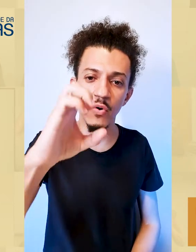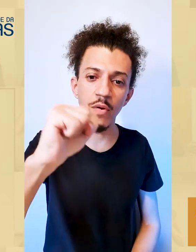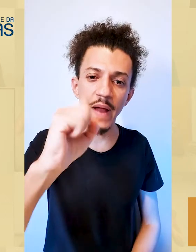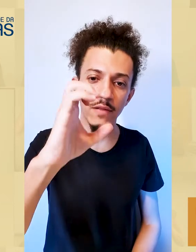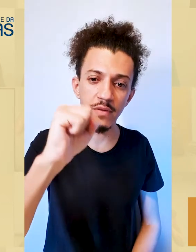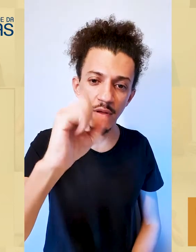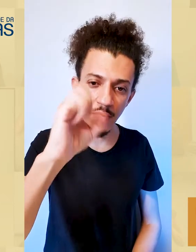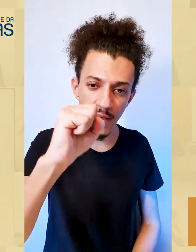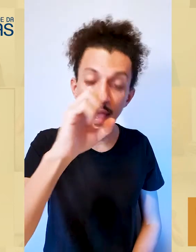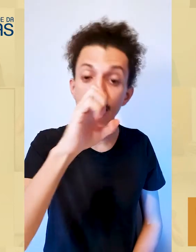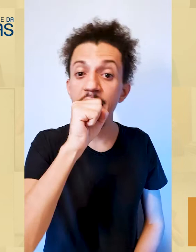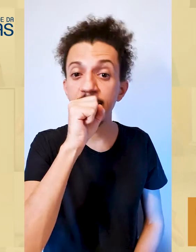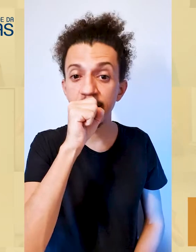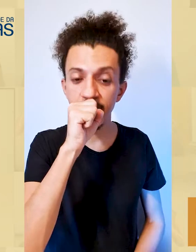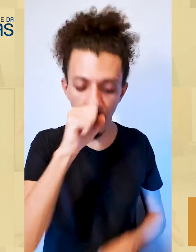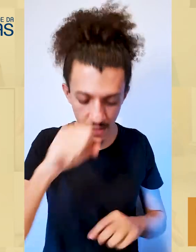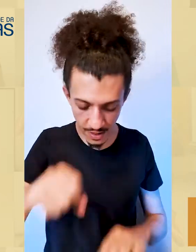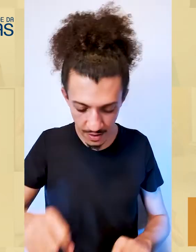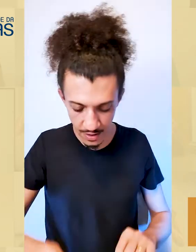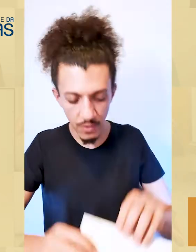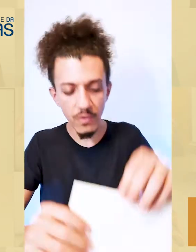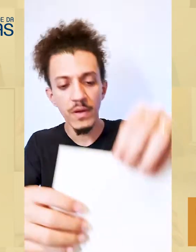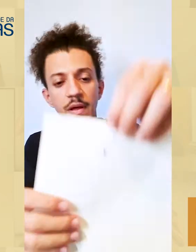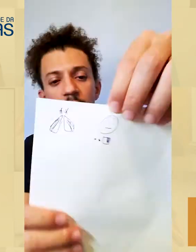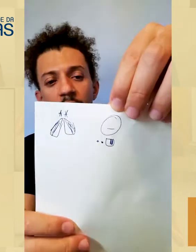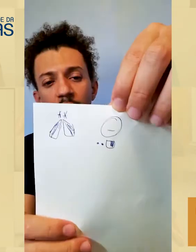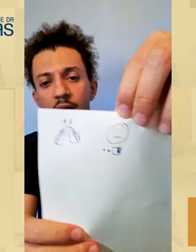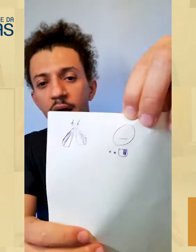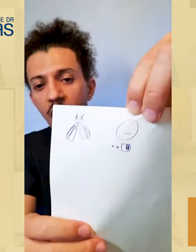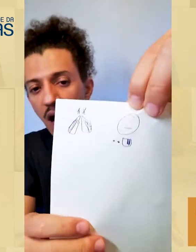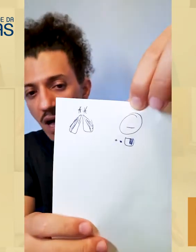fechando por completo. Então, esse sinal aqui. Então,